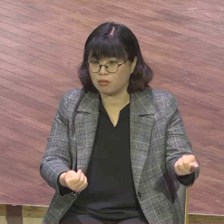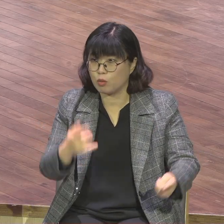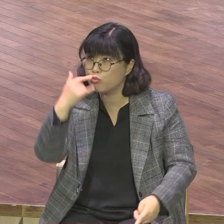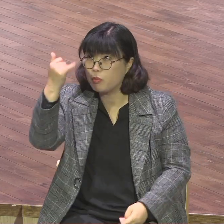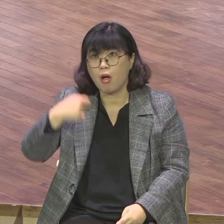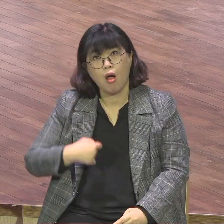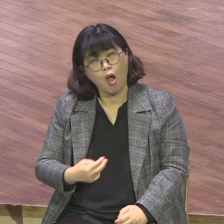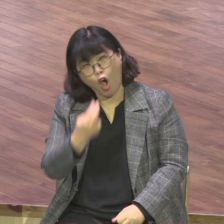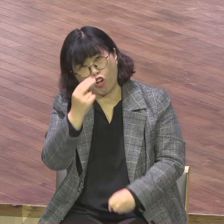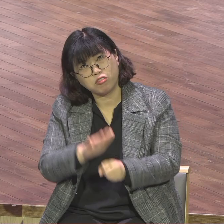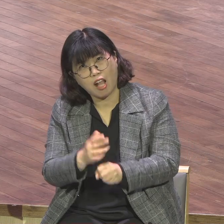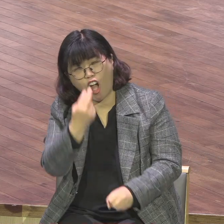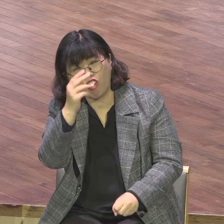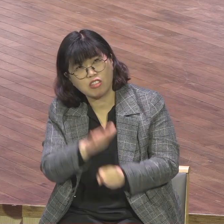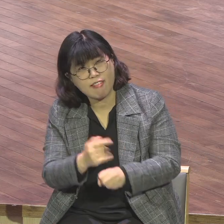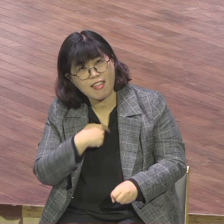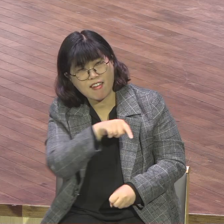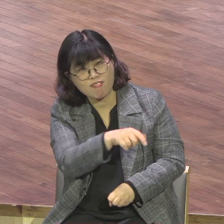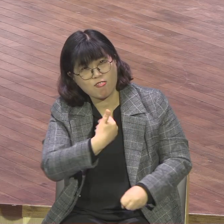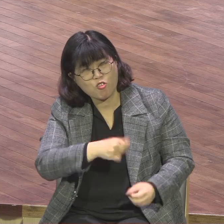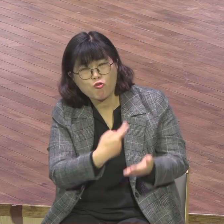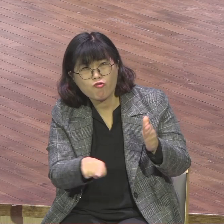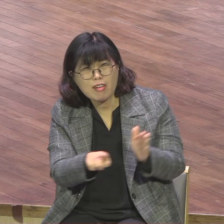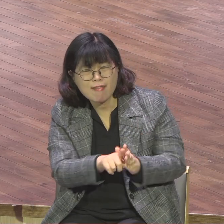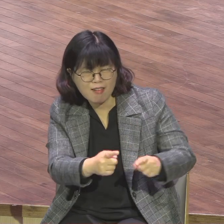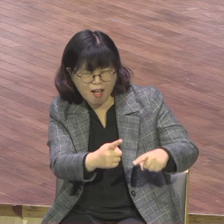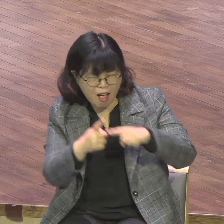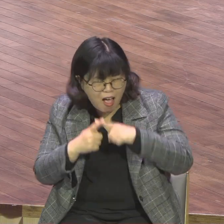많습니다. 의외로.